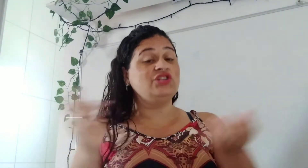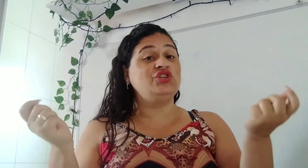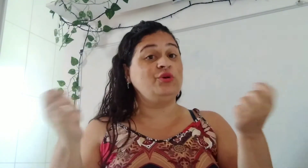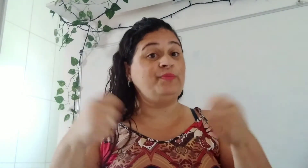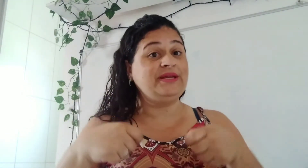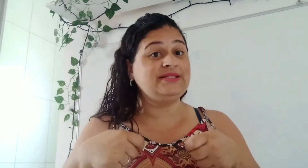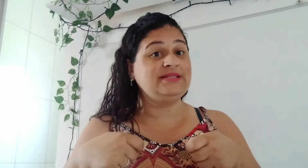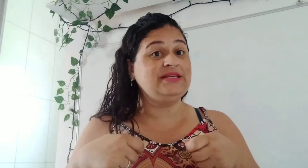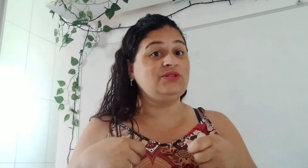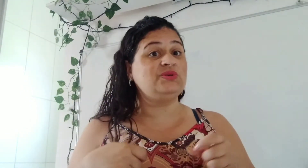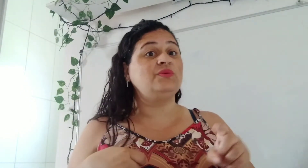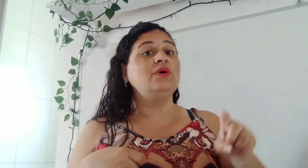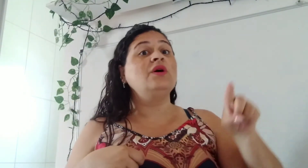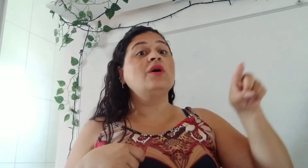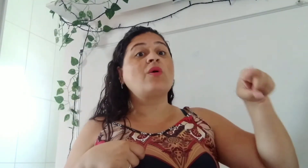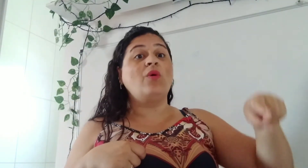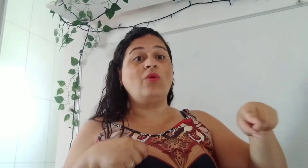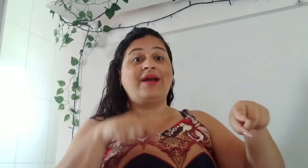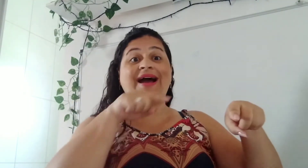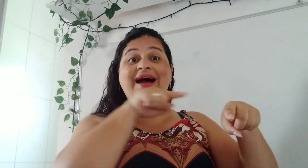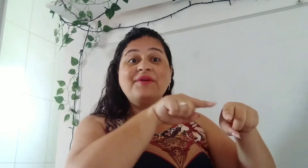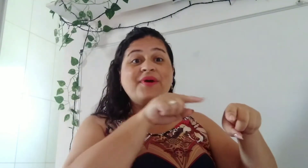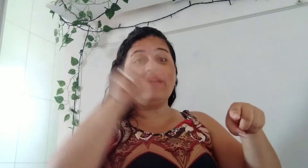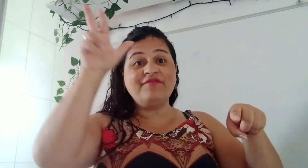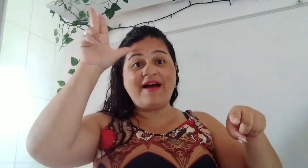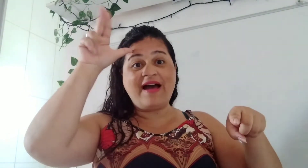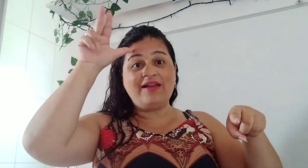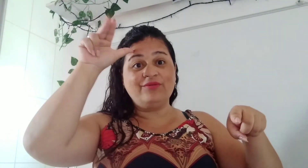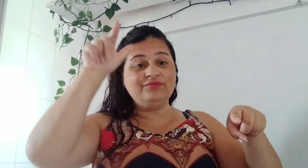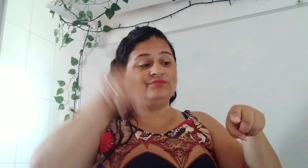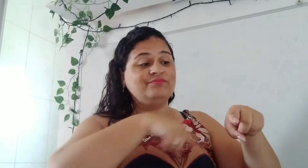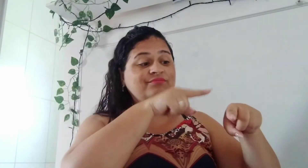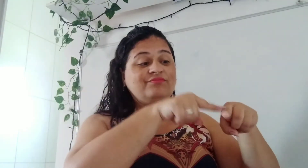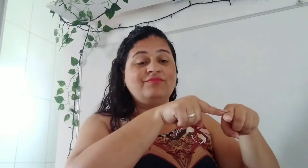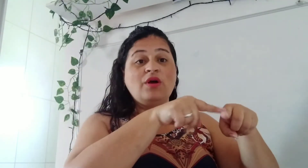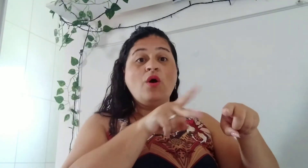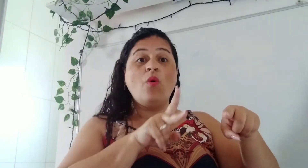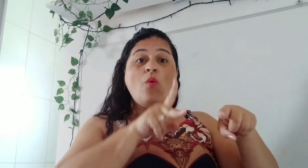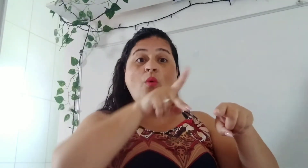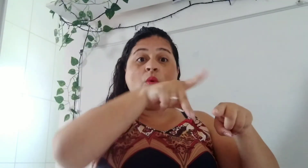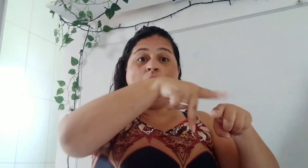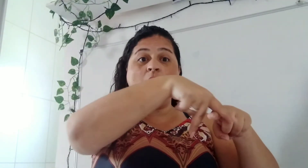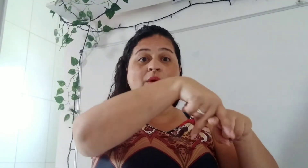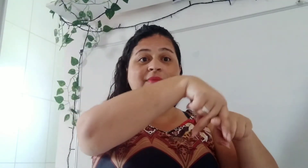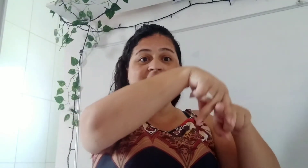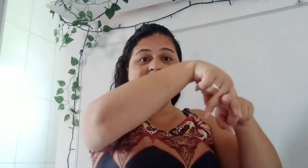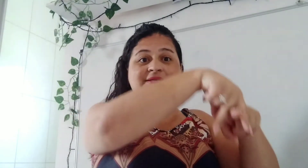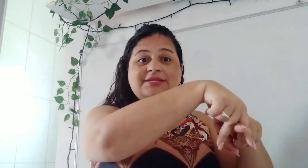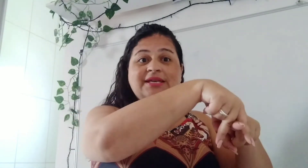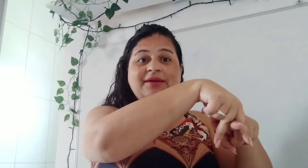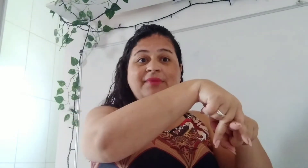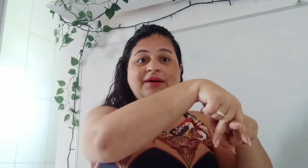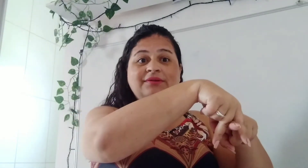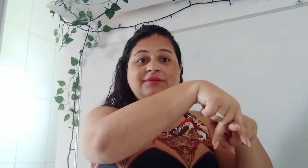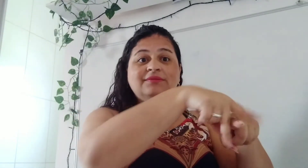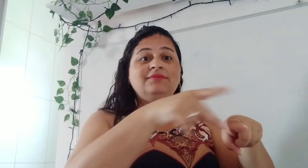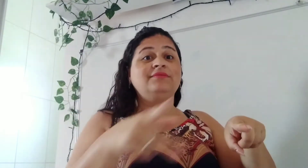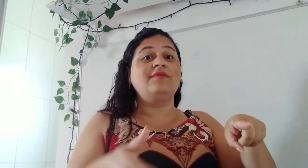eu preciso colocar o cavalo, o homem em cima,